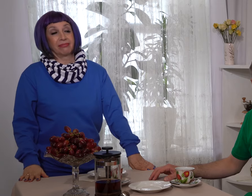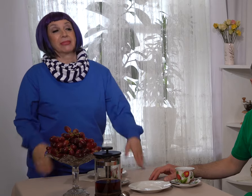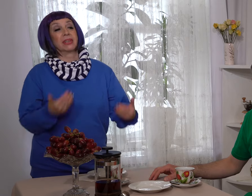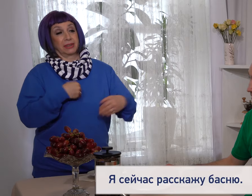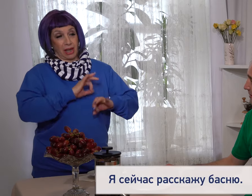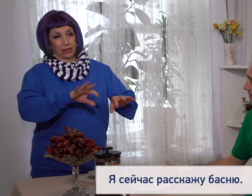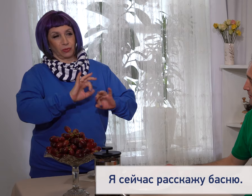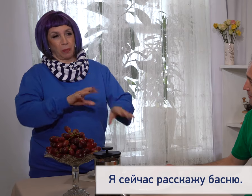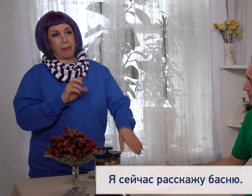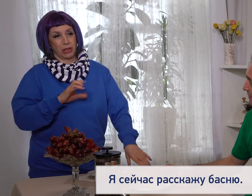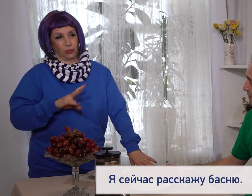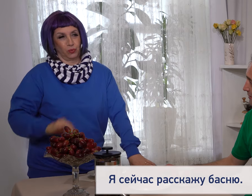Я сейчас расскажу басню.